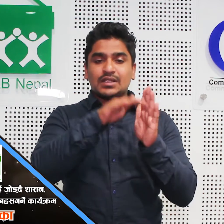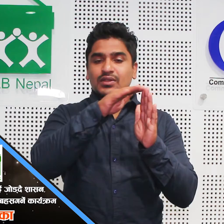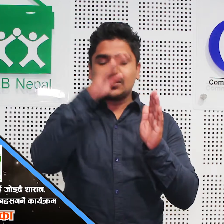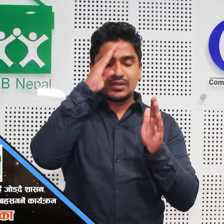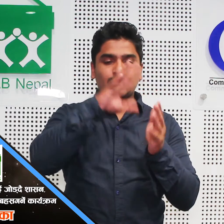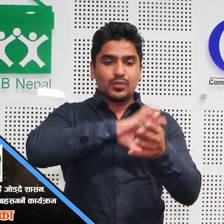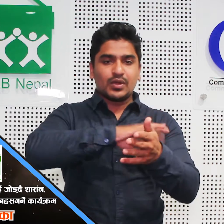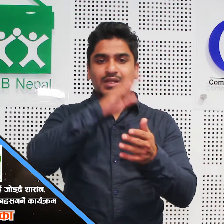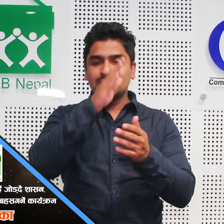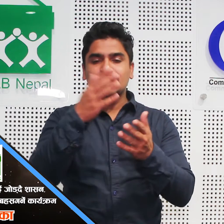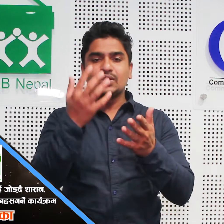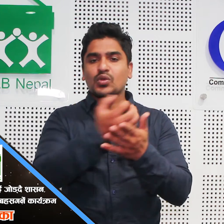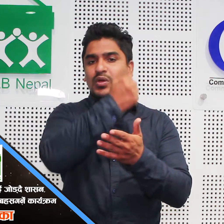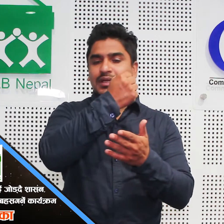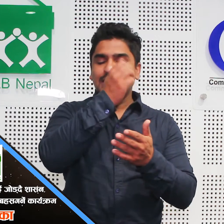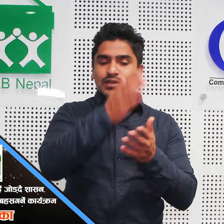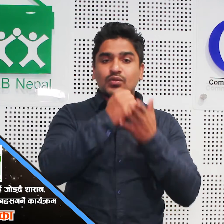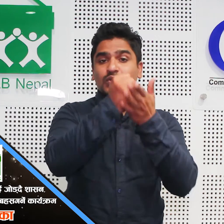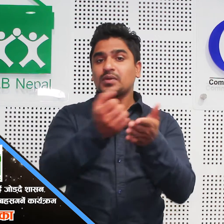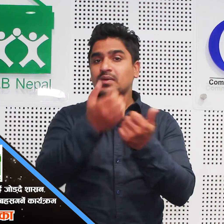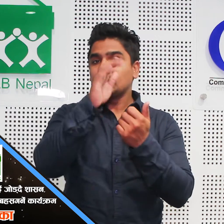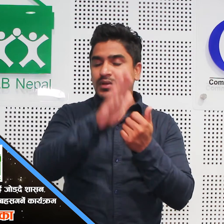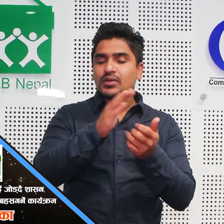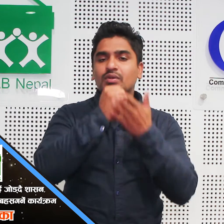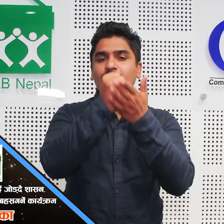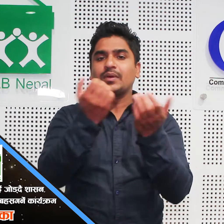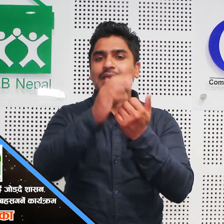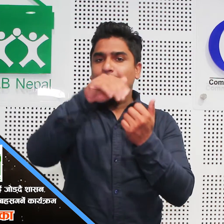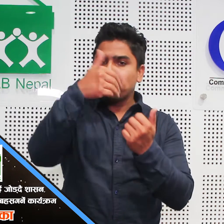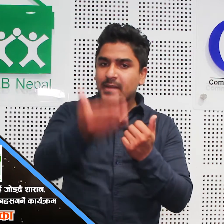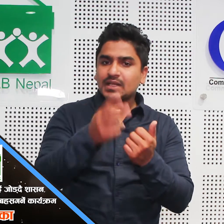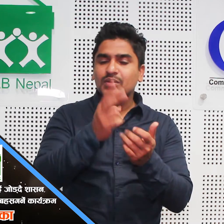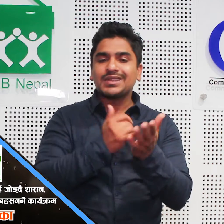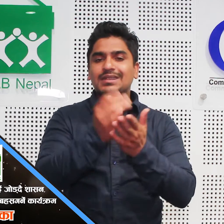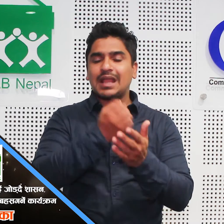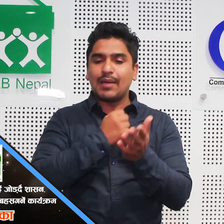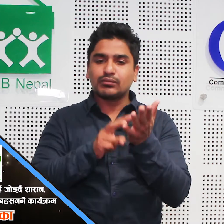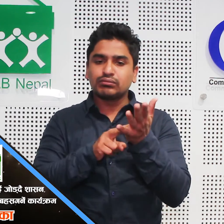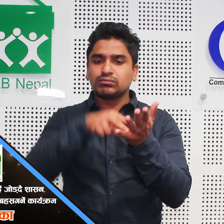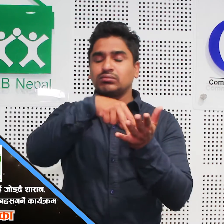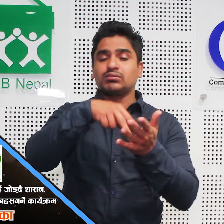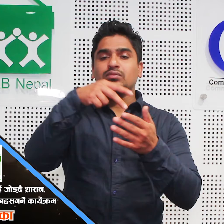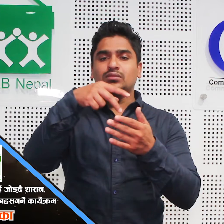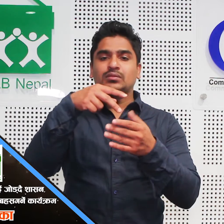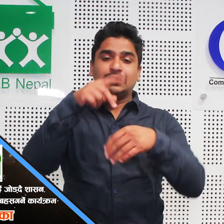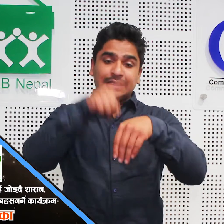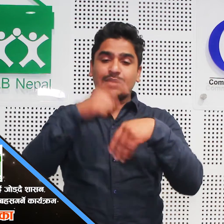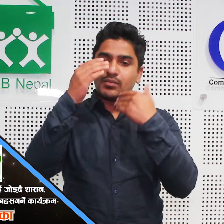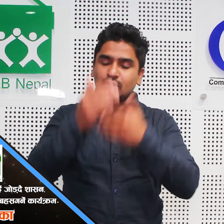प्रदेशले यथा सङ्घले सहयोग गर्छ, सहयोग गरिसके पछाडि त्यो कृषकले आफ्नो खुट्टामा नउभिन्जेल चाहिँ त्यसलाई सहयोग